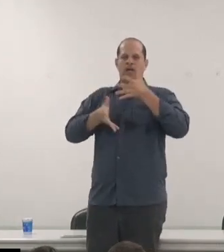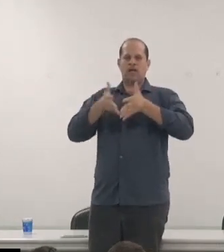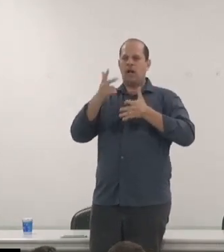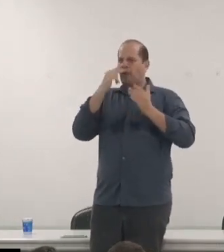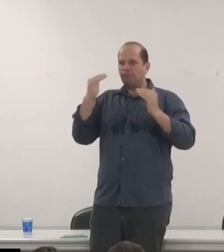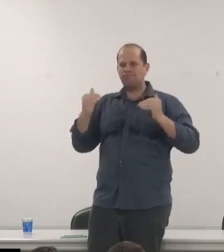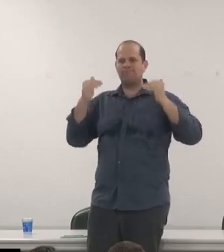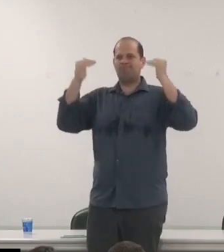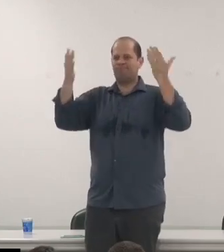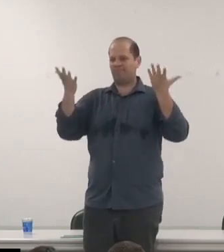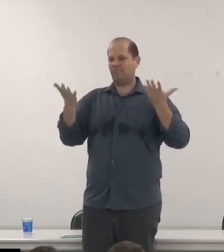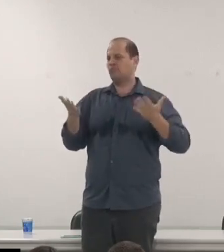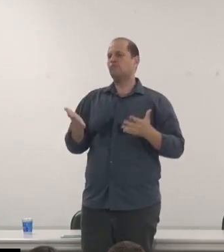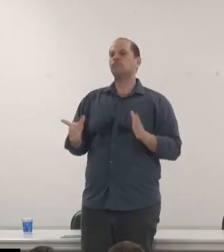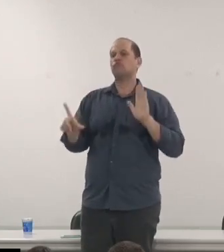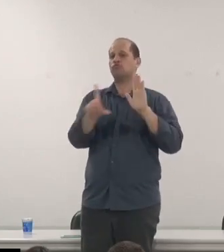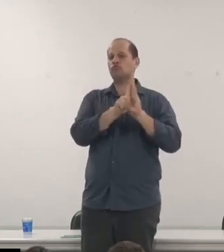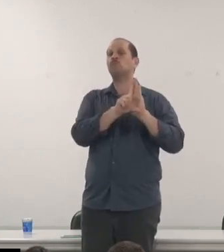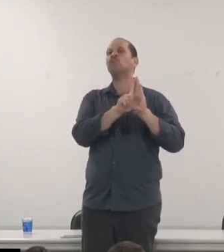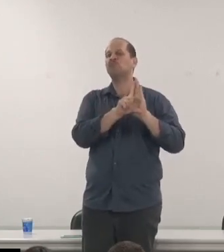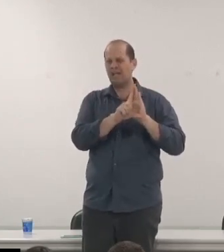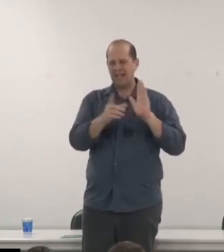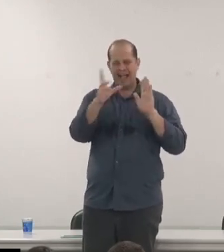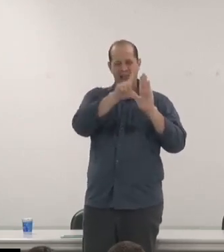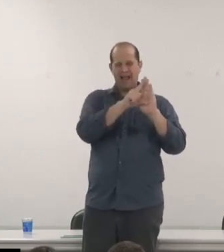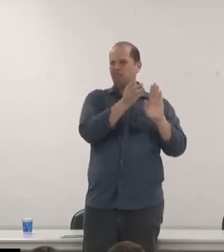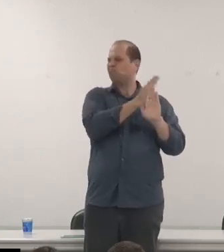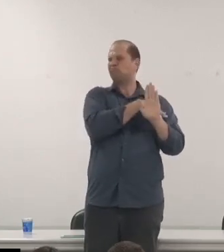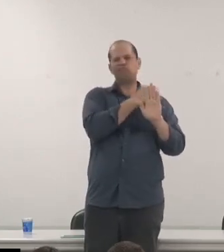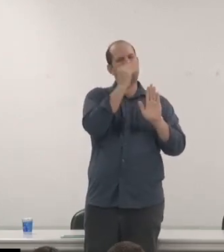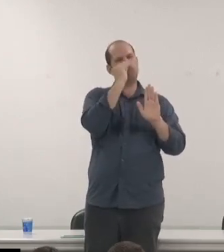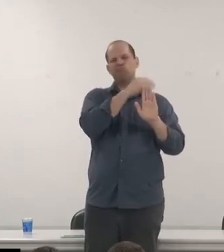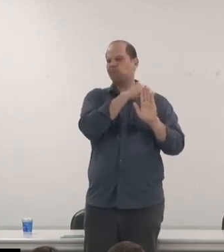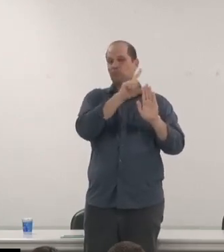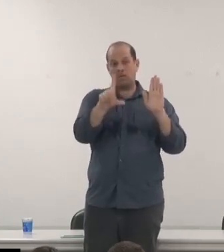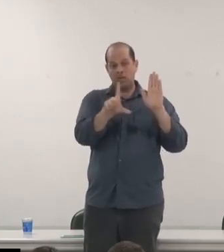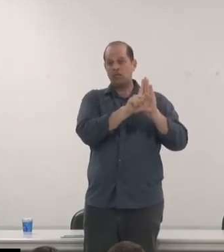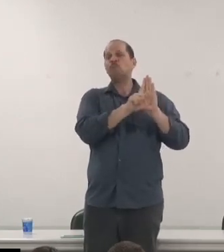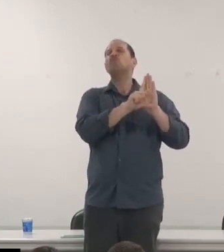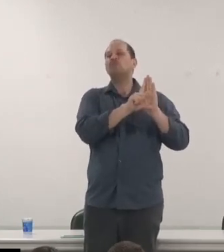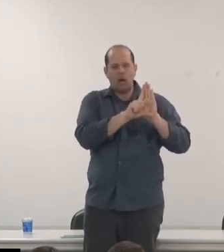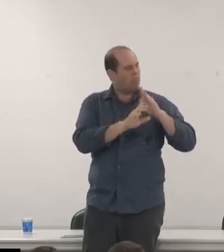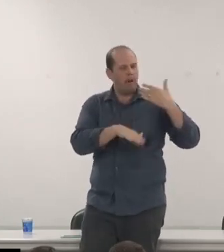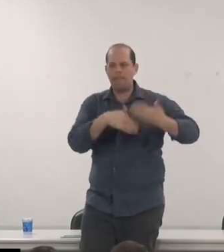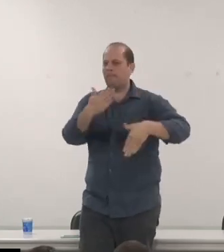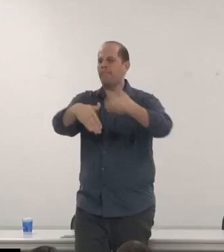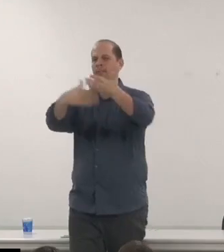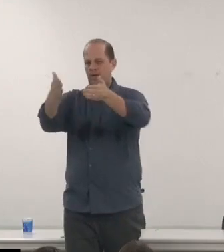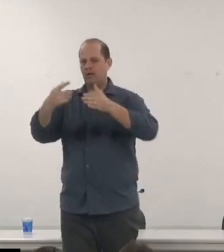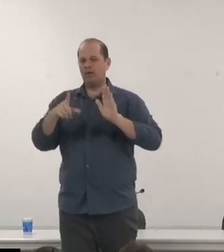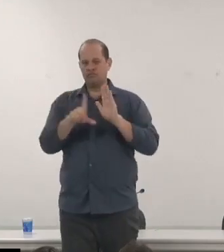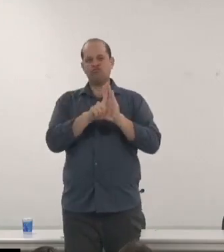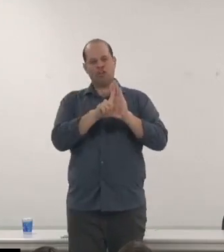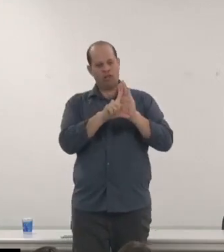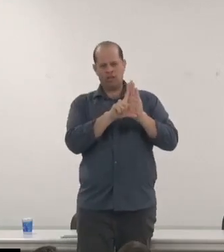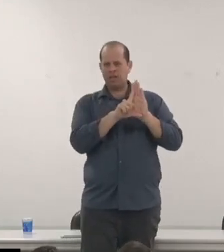Então, há essa sobreposição entre movimentos manuais e movimentos do rosto, movimentos da boca. Por exemplo, a lei já